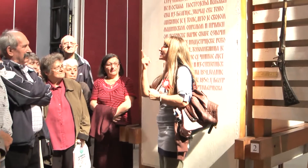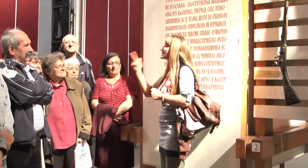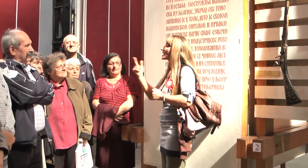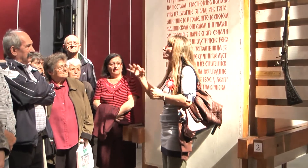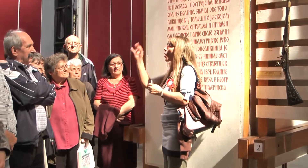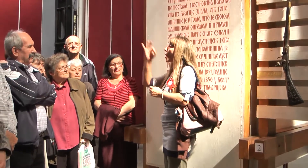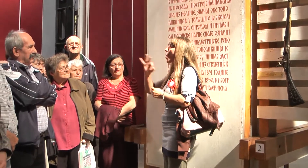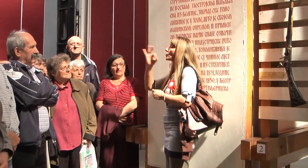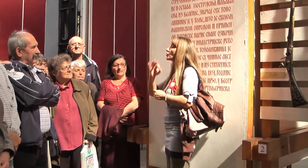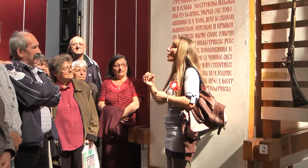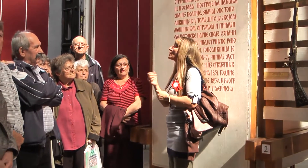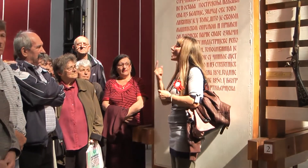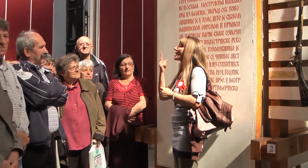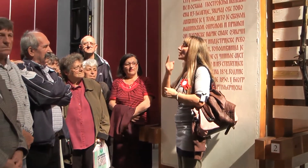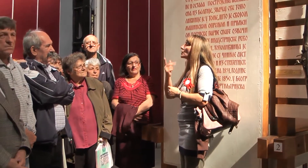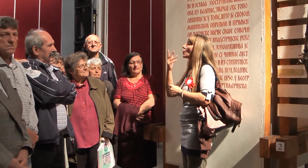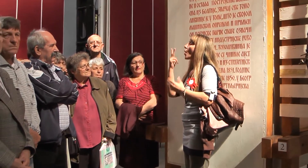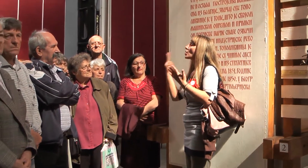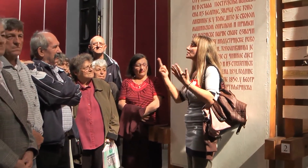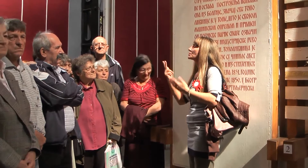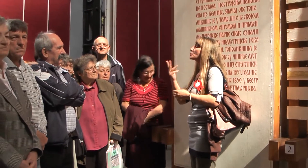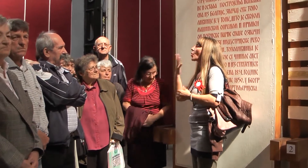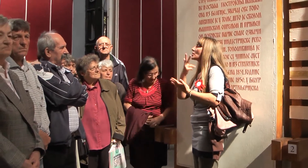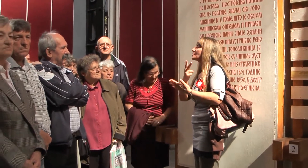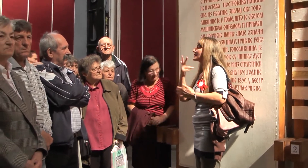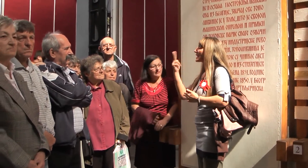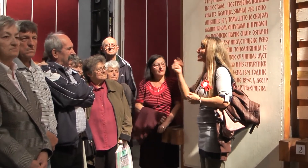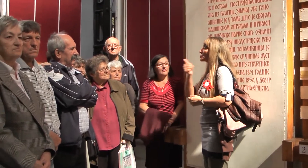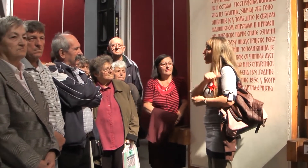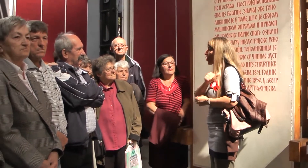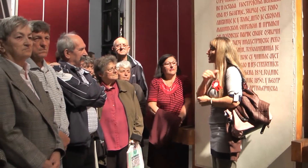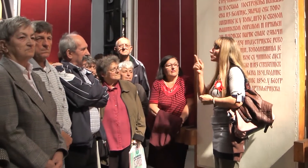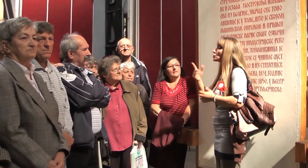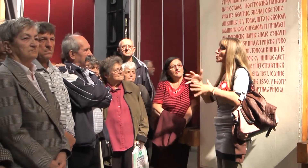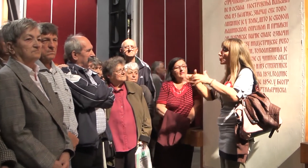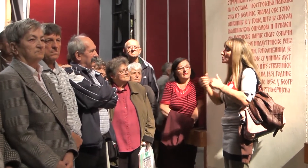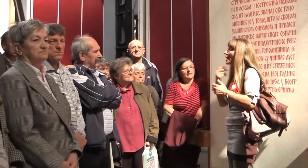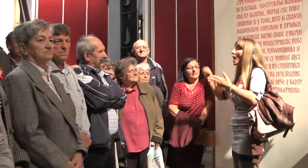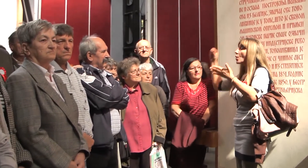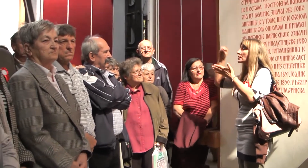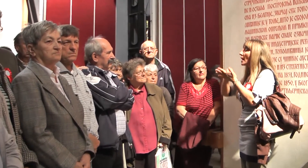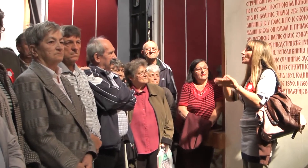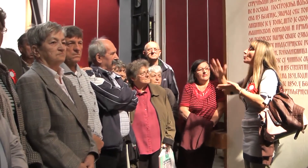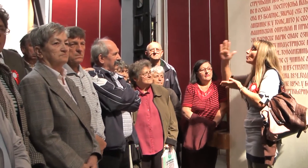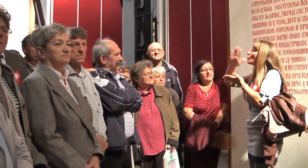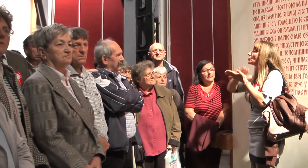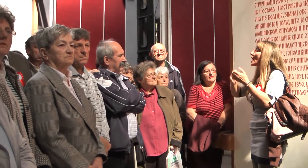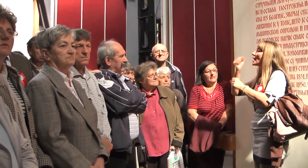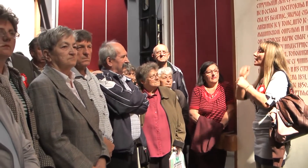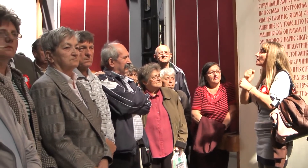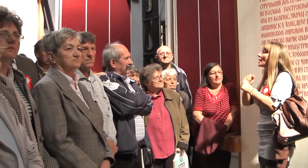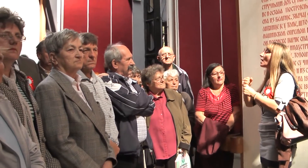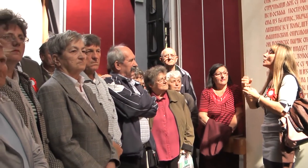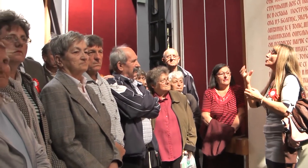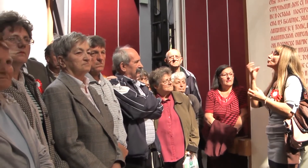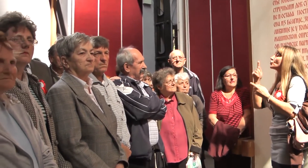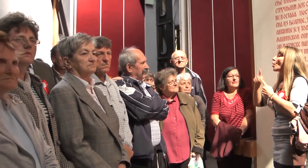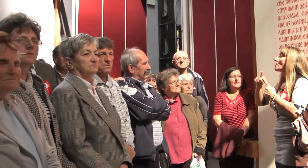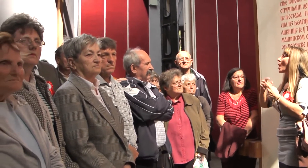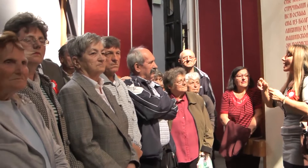Oktobra 1853. godine i to se uzima kao datum početka rada Topolivnice.